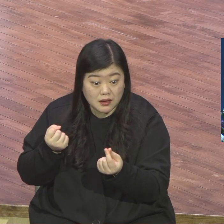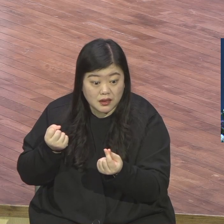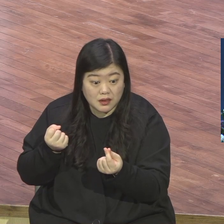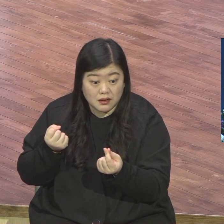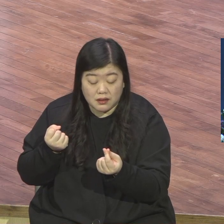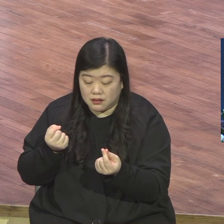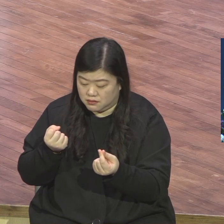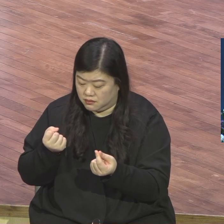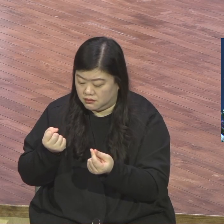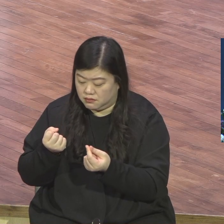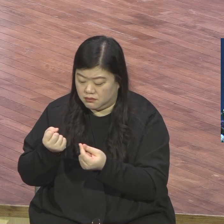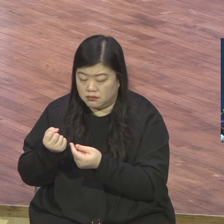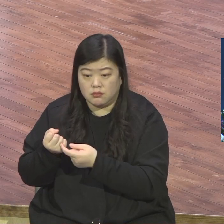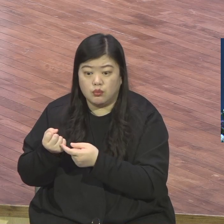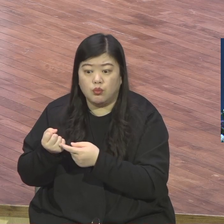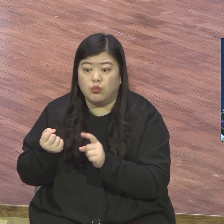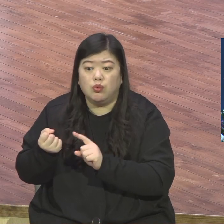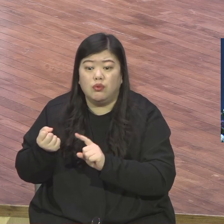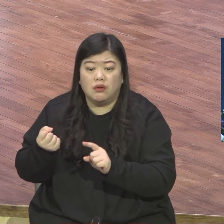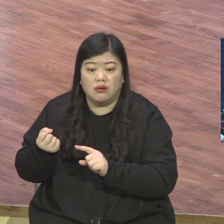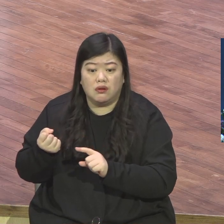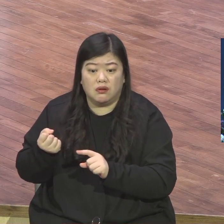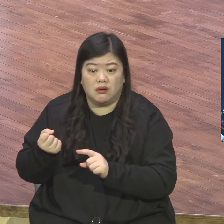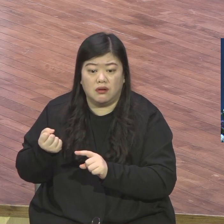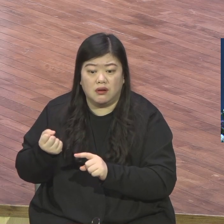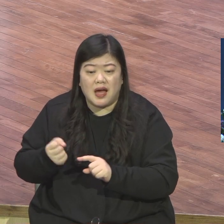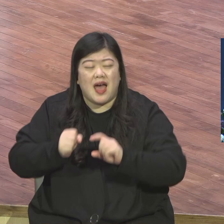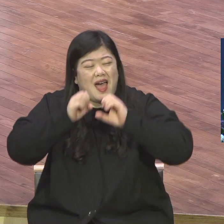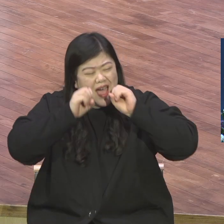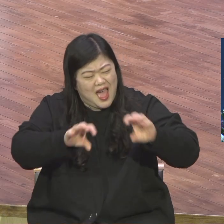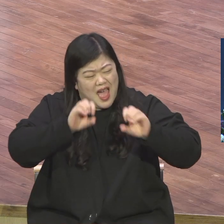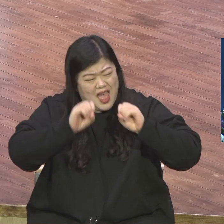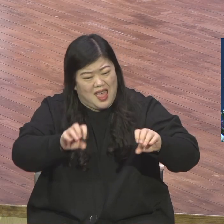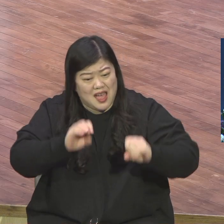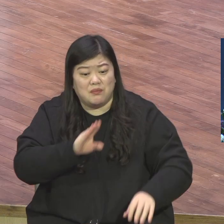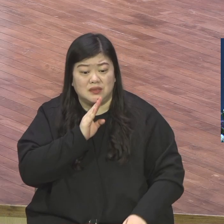이거를 마음껏 누리면서 증거하면서 살아야 되는데